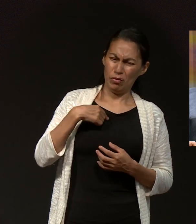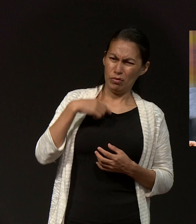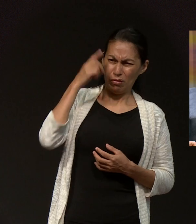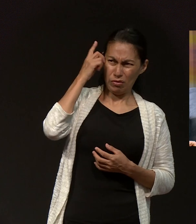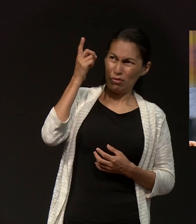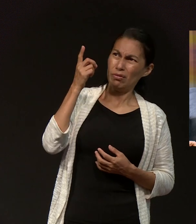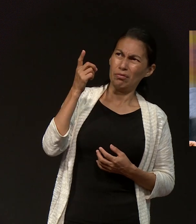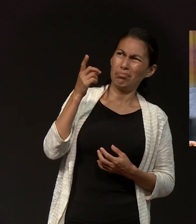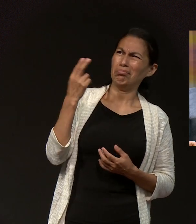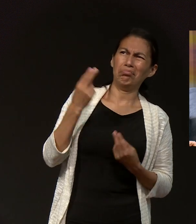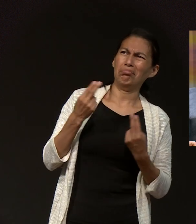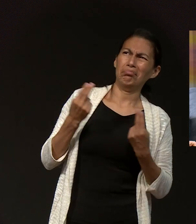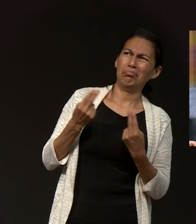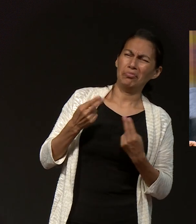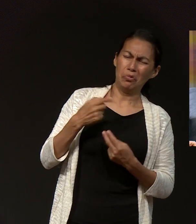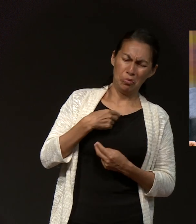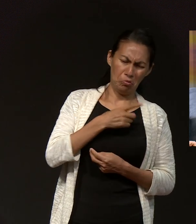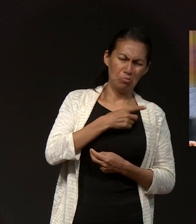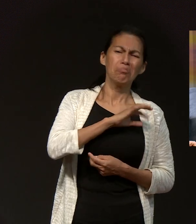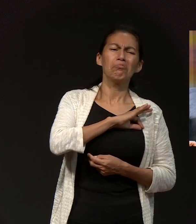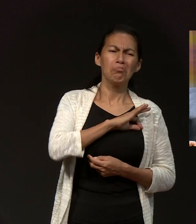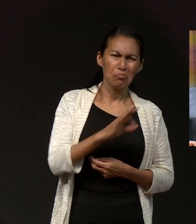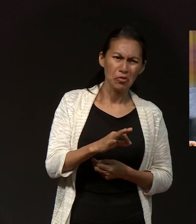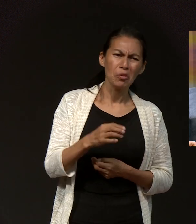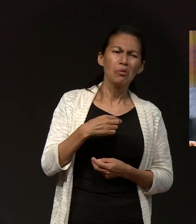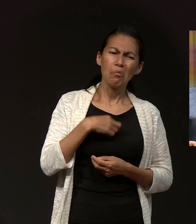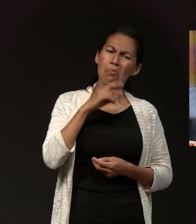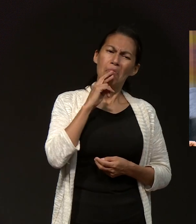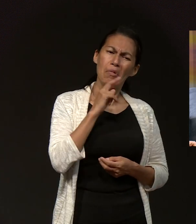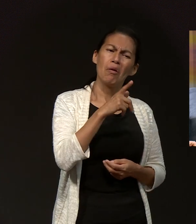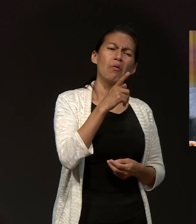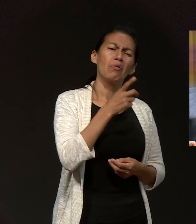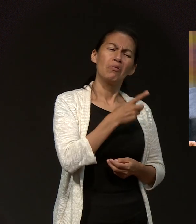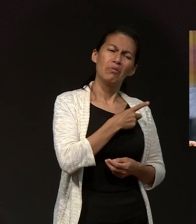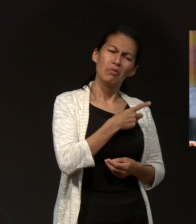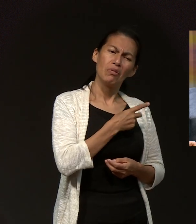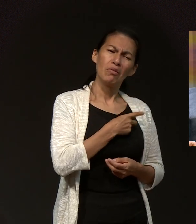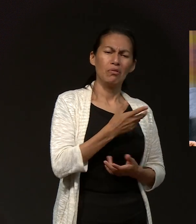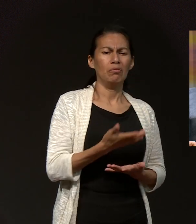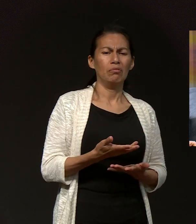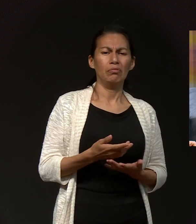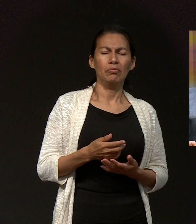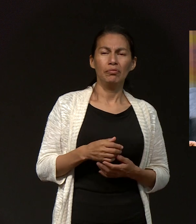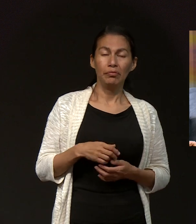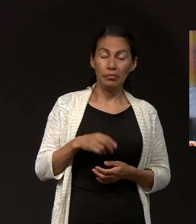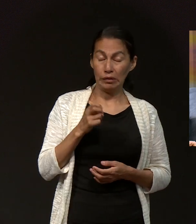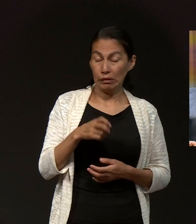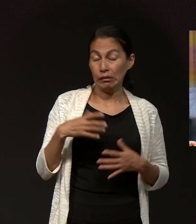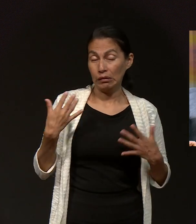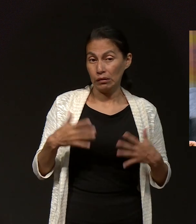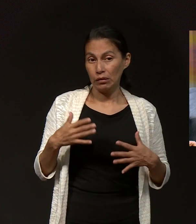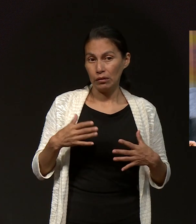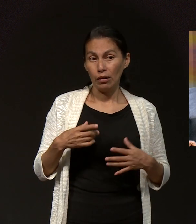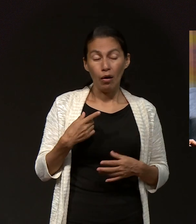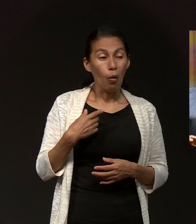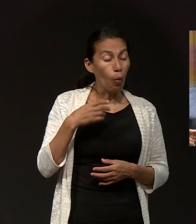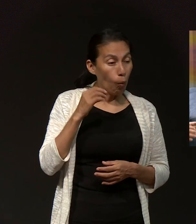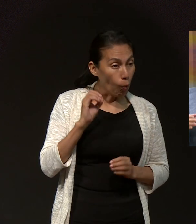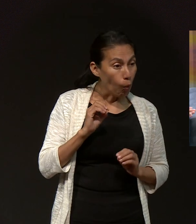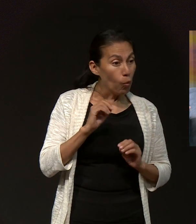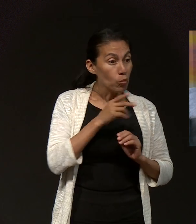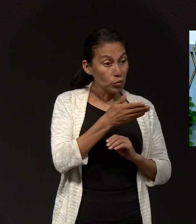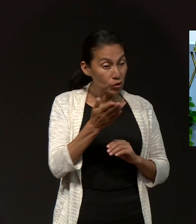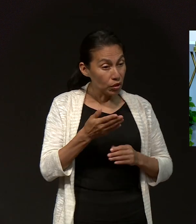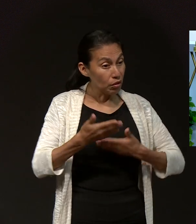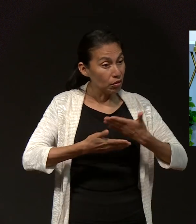digan, no necesito a Dios. O sea, yo lo he hecho toda la vida y tengo las herramientas para ser el mejor ser humano excelente sin Dios, ¿no? Qué